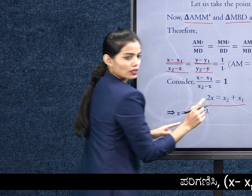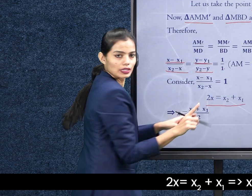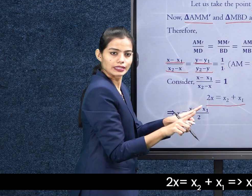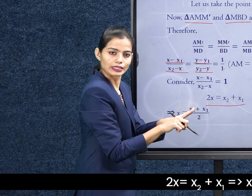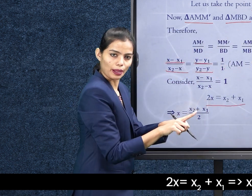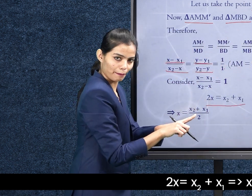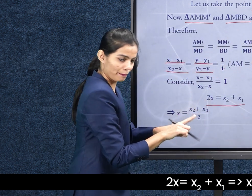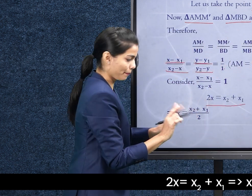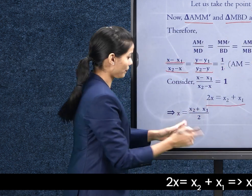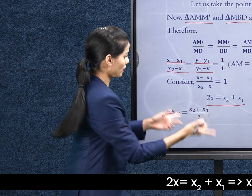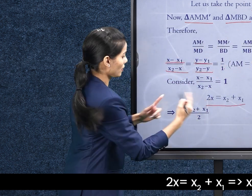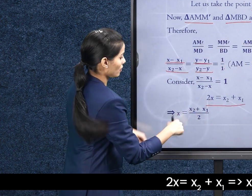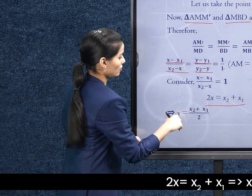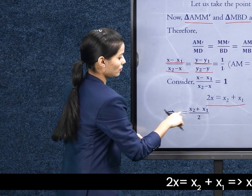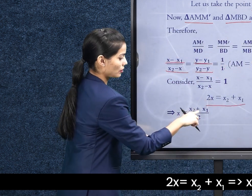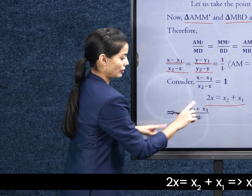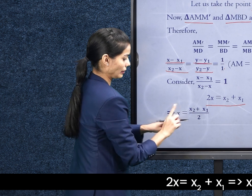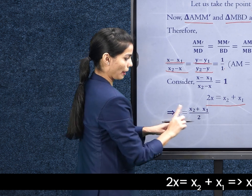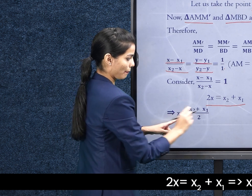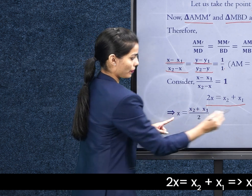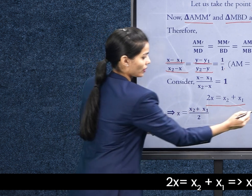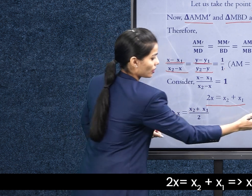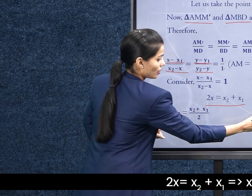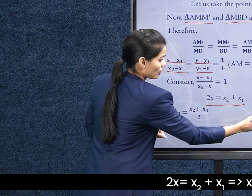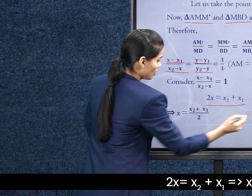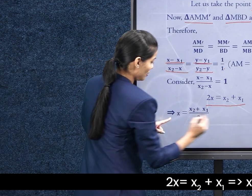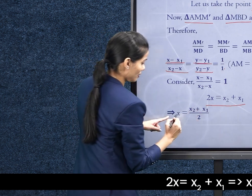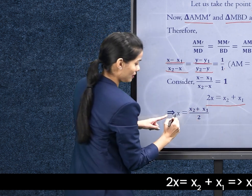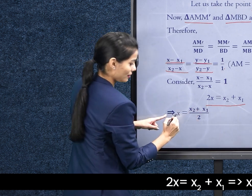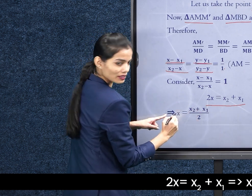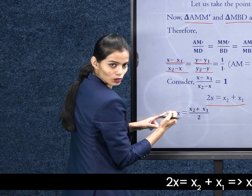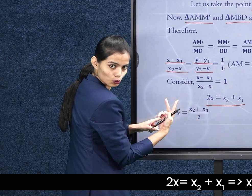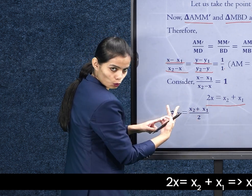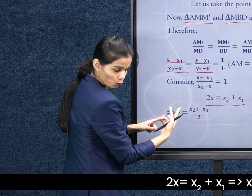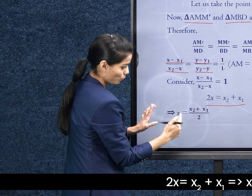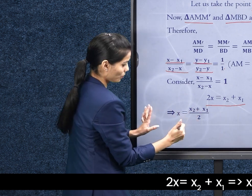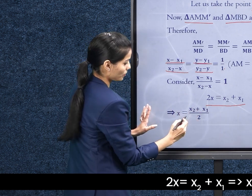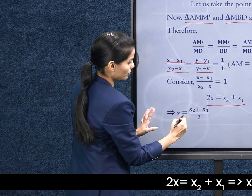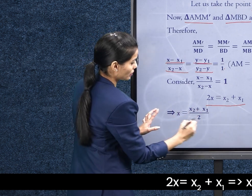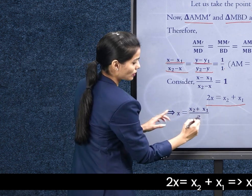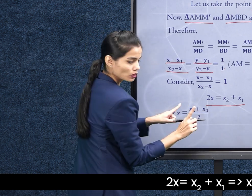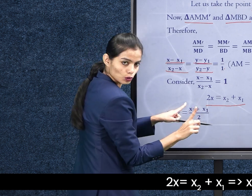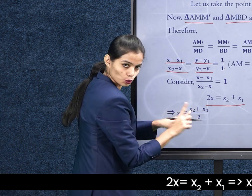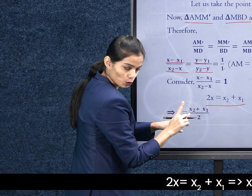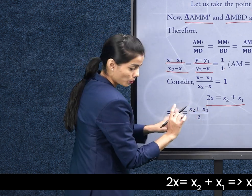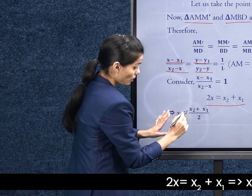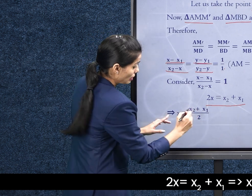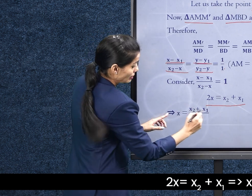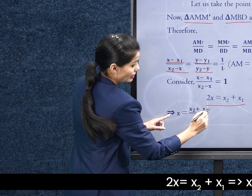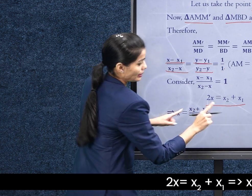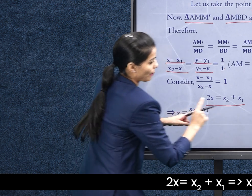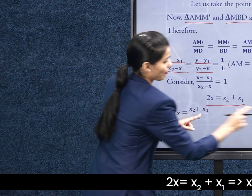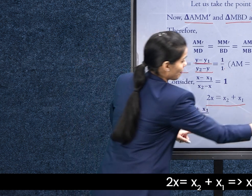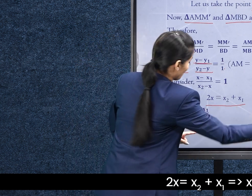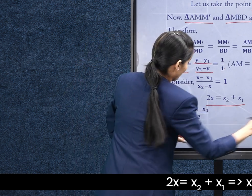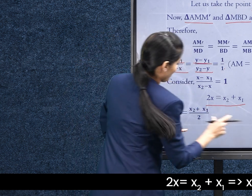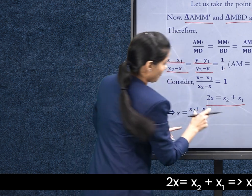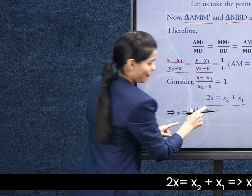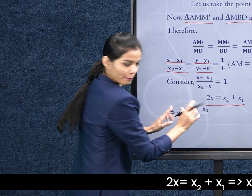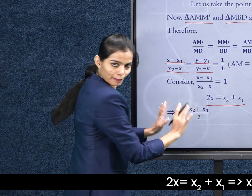ಟು ಎಕ್ಸ್ ಇಸ್ ಈಕ್ವಲ್ ಟು x2 ಪ್ಲಸ್ x1 ಸಮ ಇದಕ್ಕಿಂತ ಹೆಚ್ಚು x ಇಸ್ ಈಕ್ವಲ್ ಟು x2 ಪ್ಲಸ್ x1